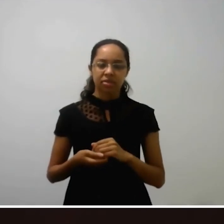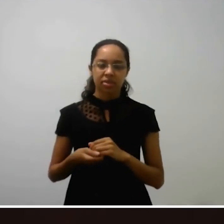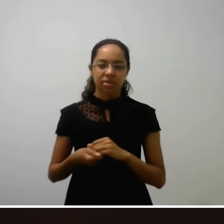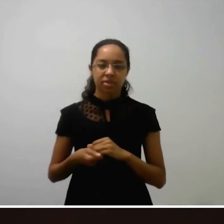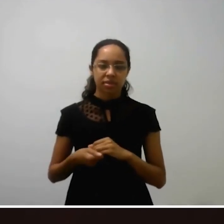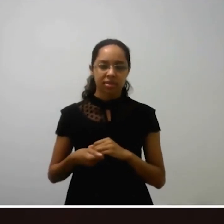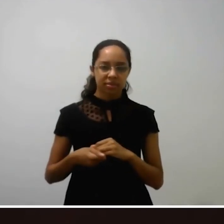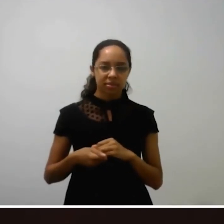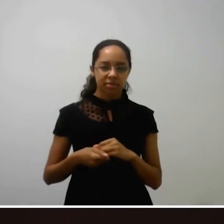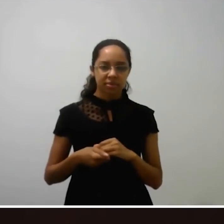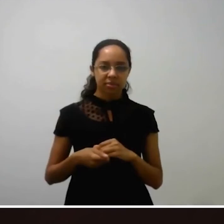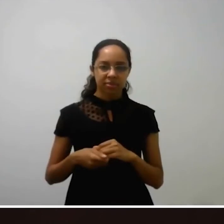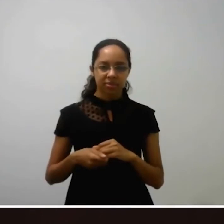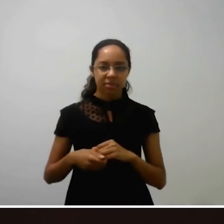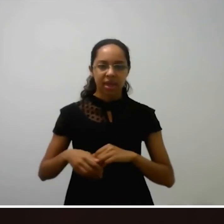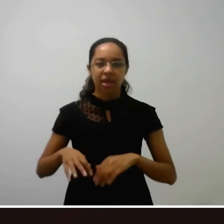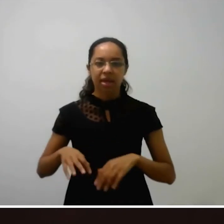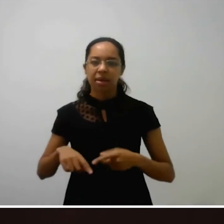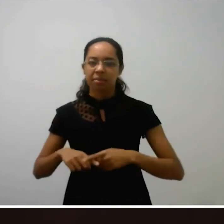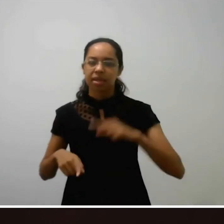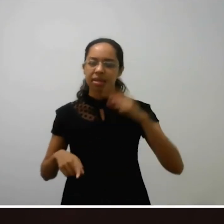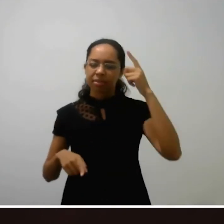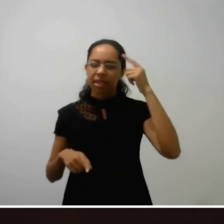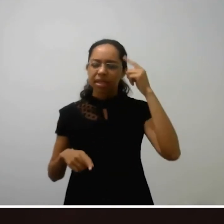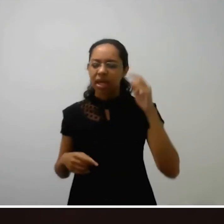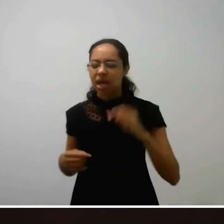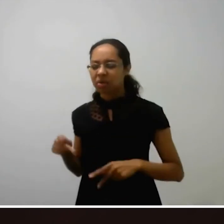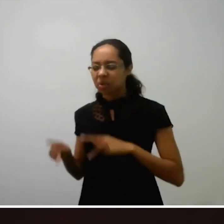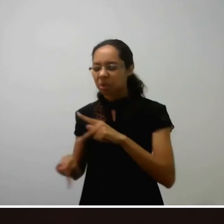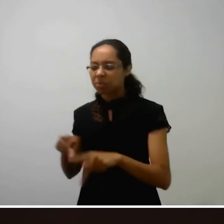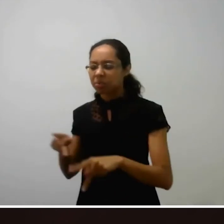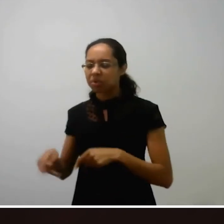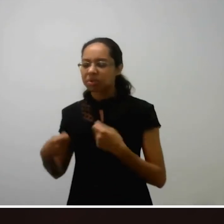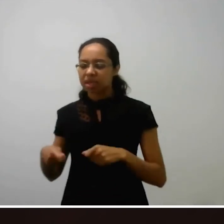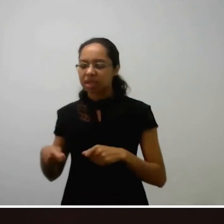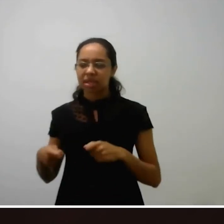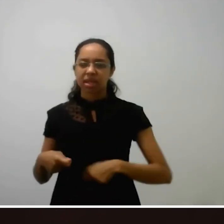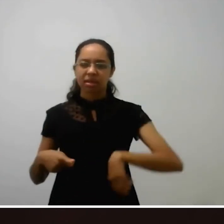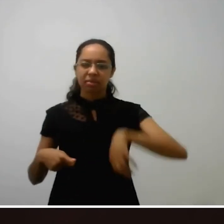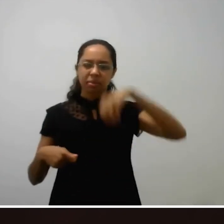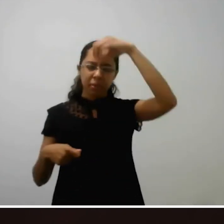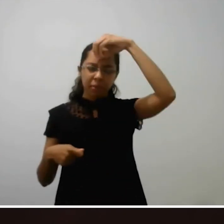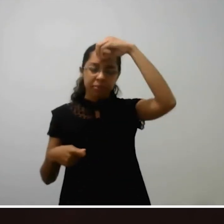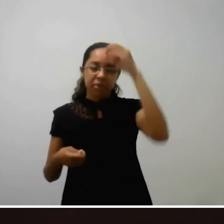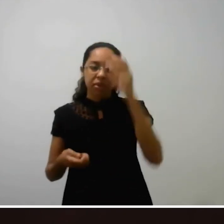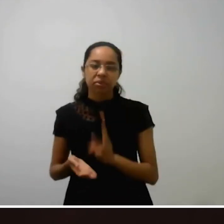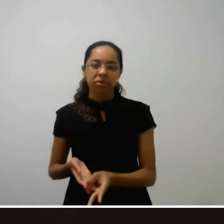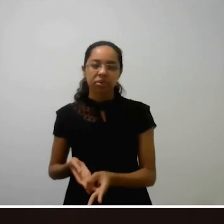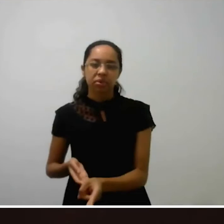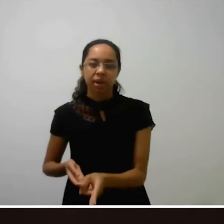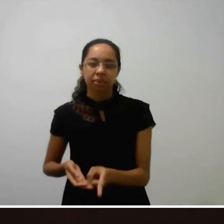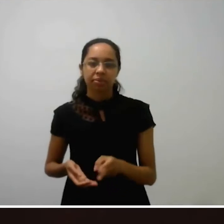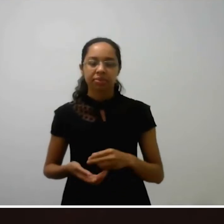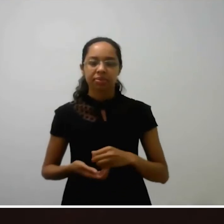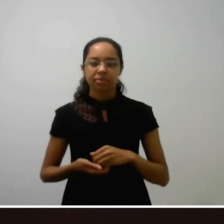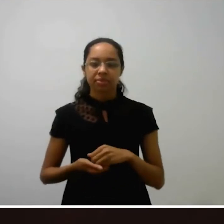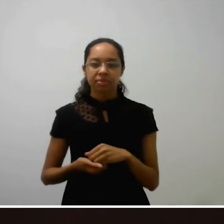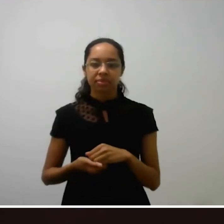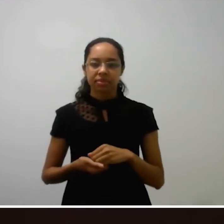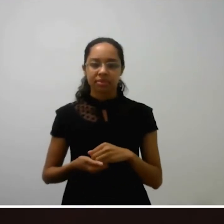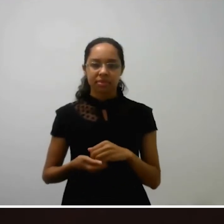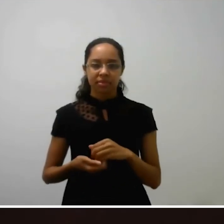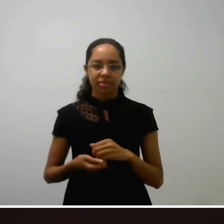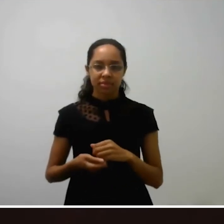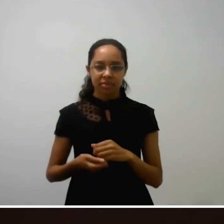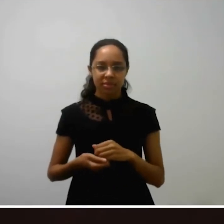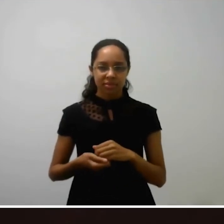superstição e na escravidão. Todavia, por um longo período de tempo, os habitantes de Languedoc não foram perturbados pela hierarquia romana,